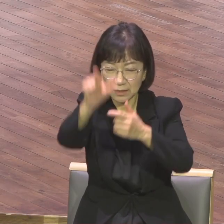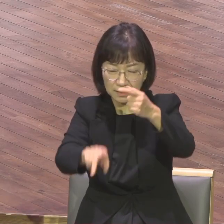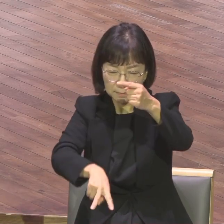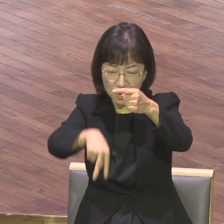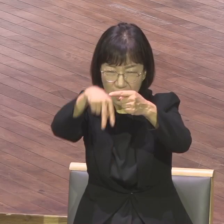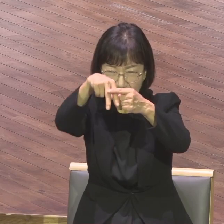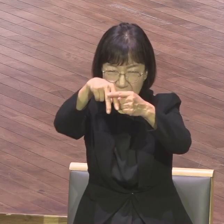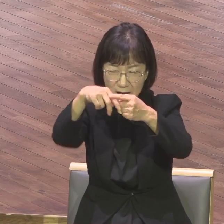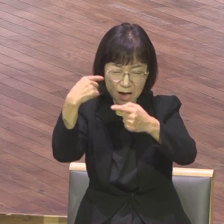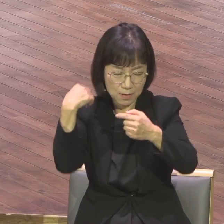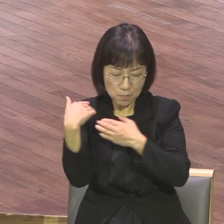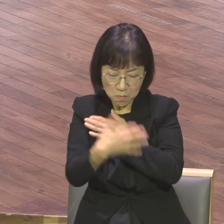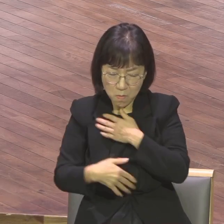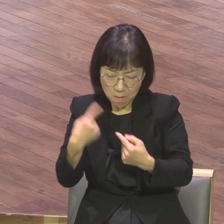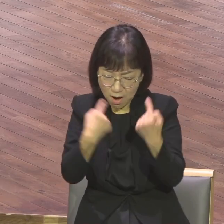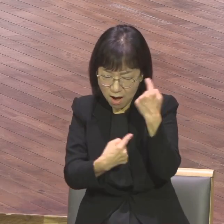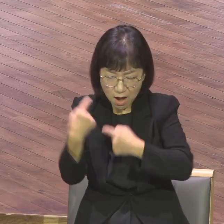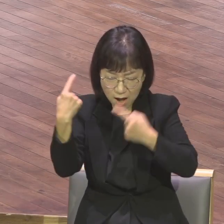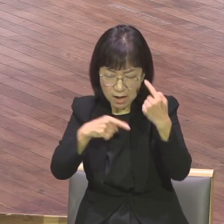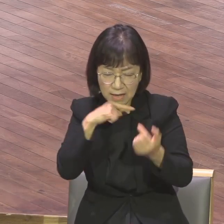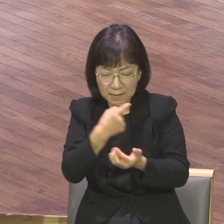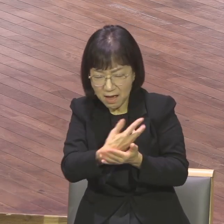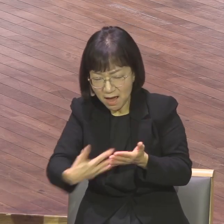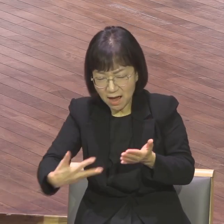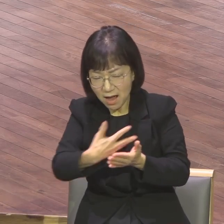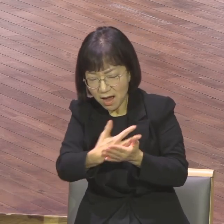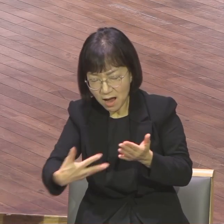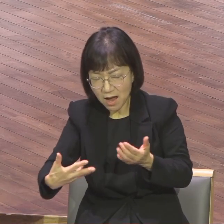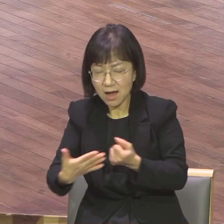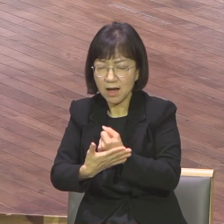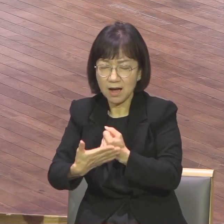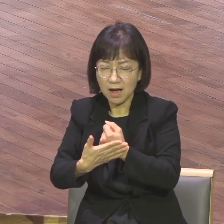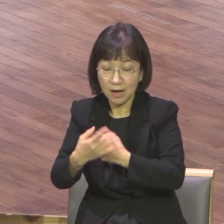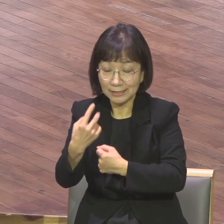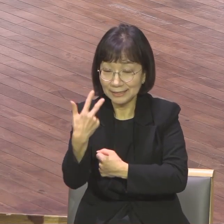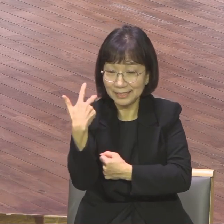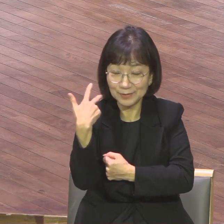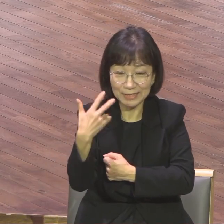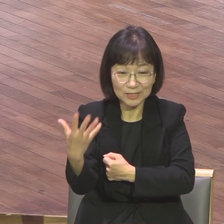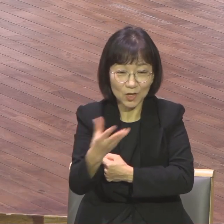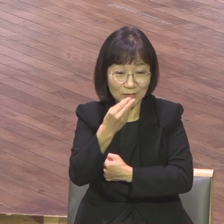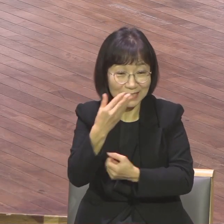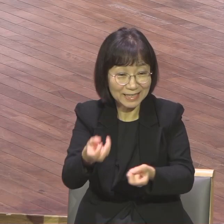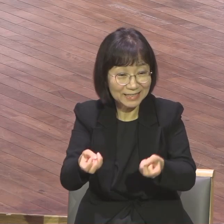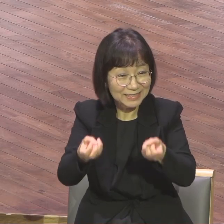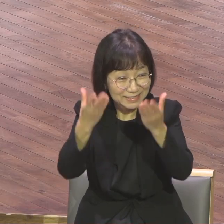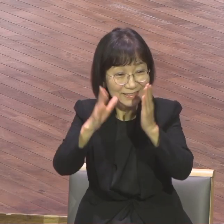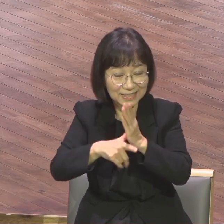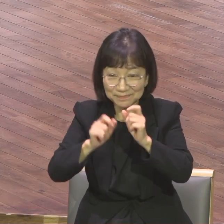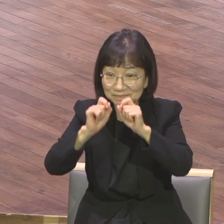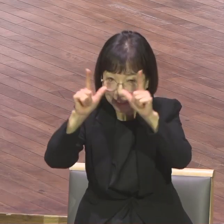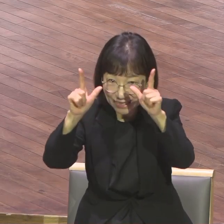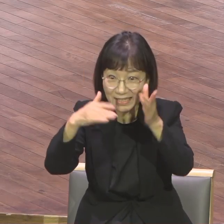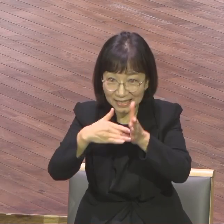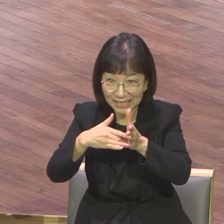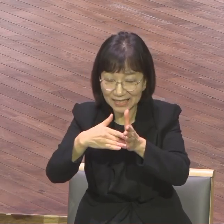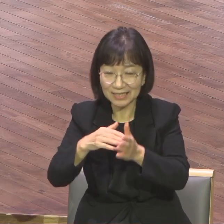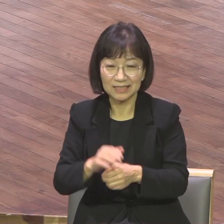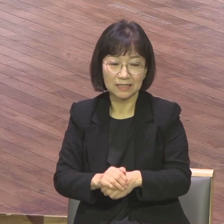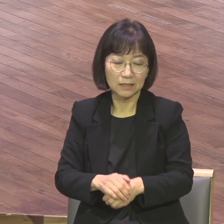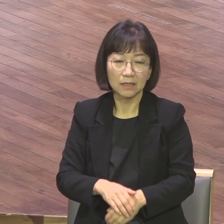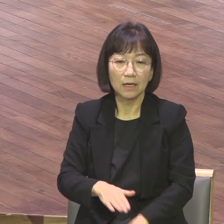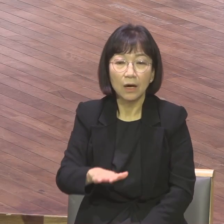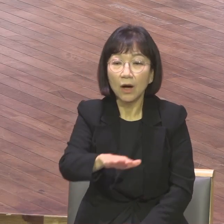주는 놀라운 은혜를 성찬을 통해서 깨달았습니다. 사실 우리는 십자의 고난을 직접